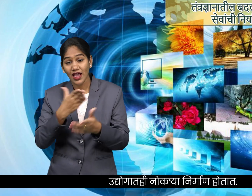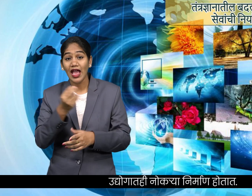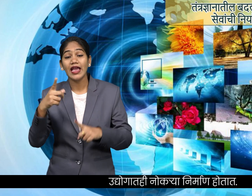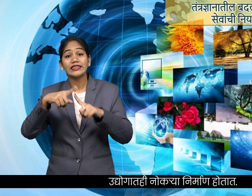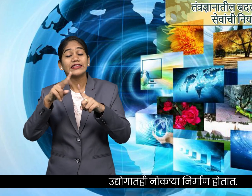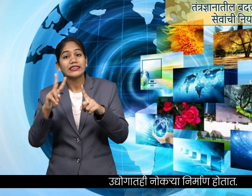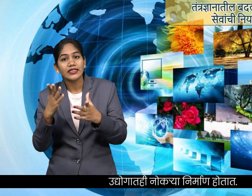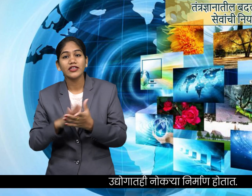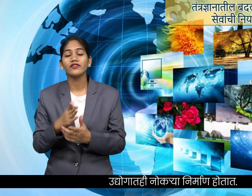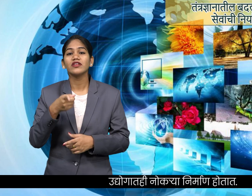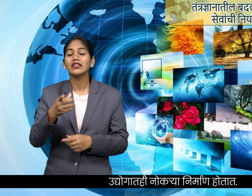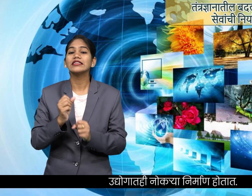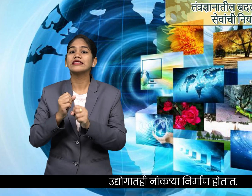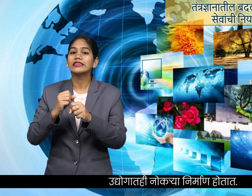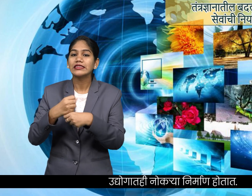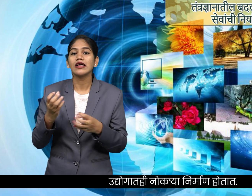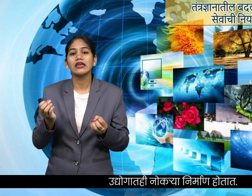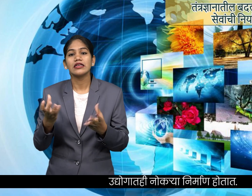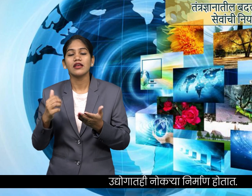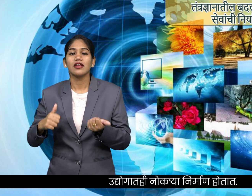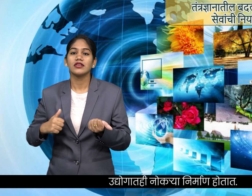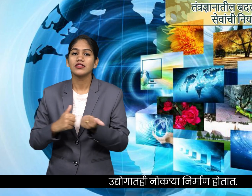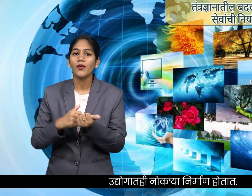उद्योगातही नोकऱ्या निर्माण होतात.